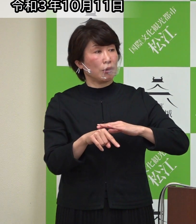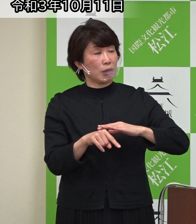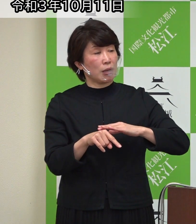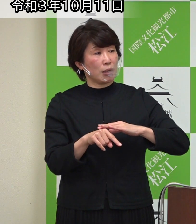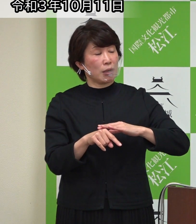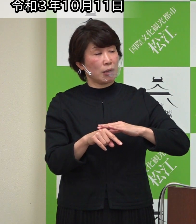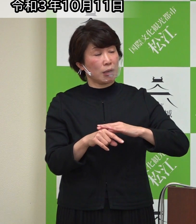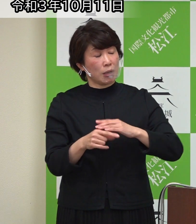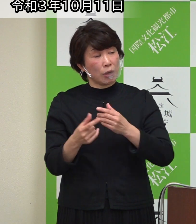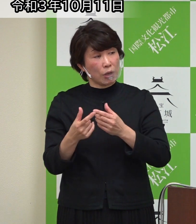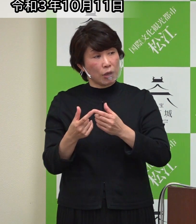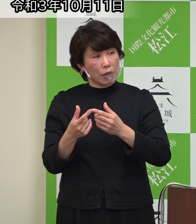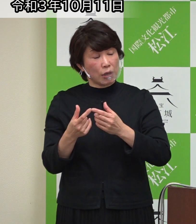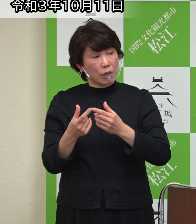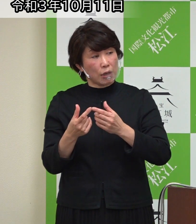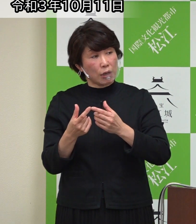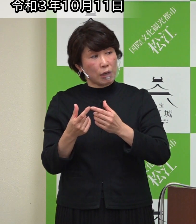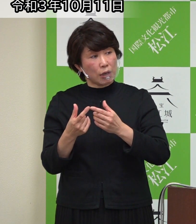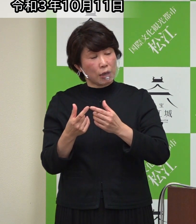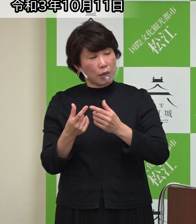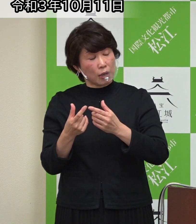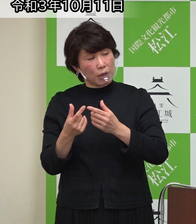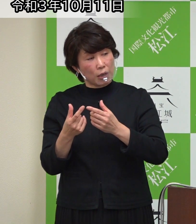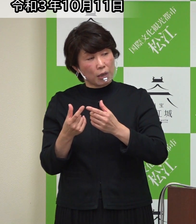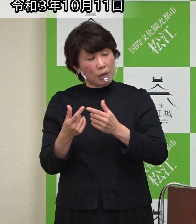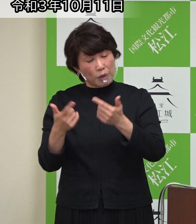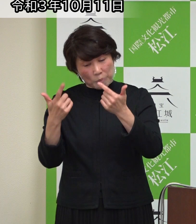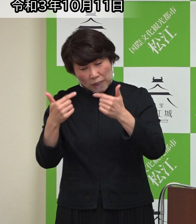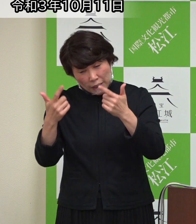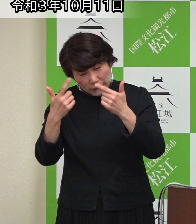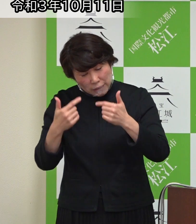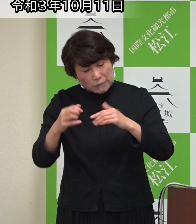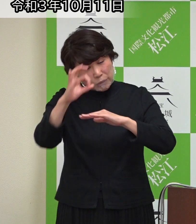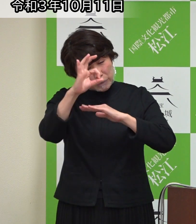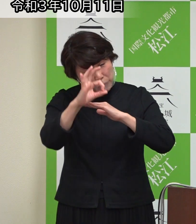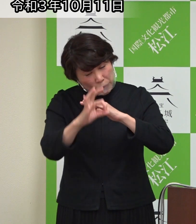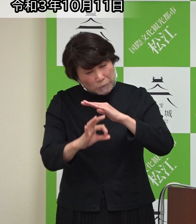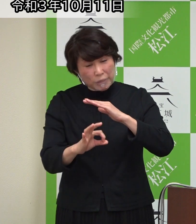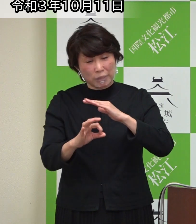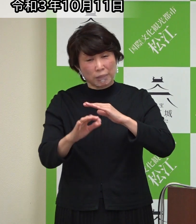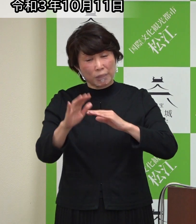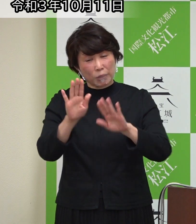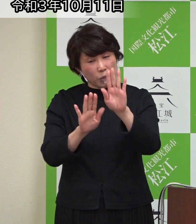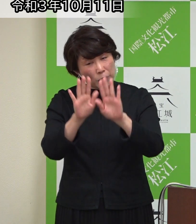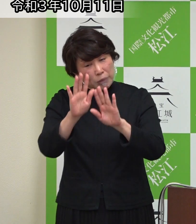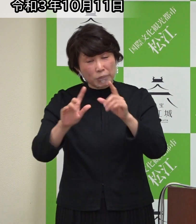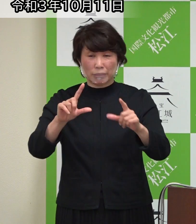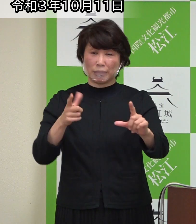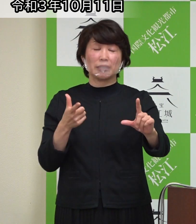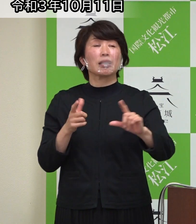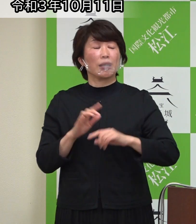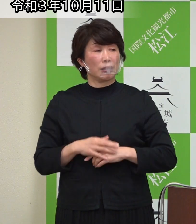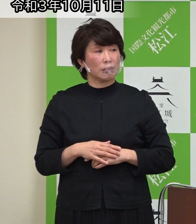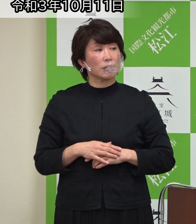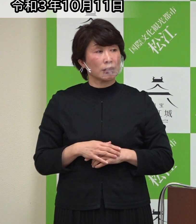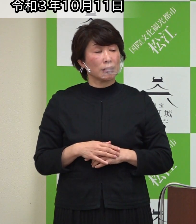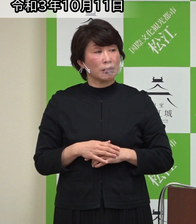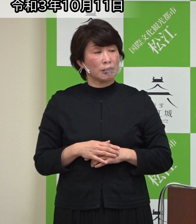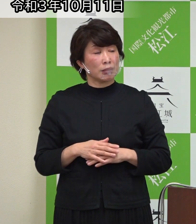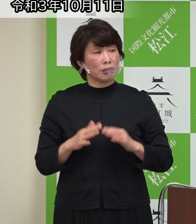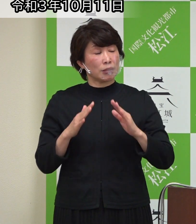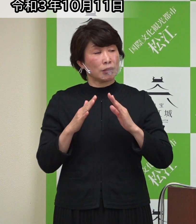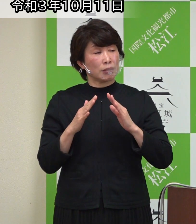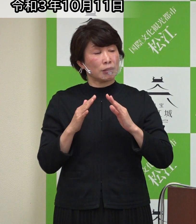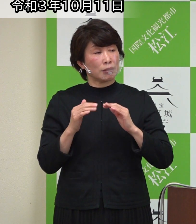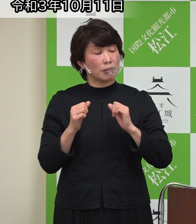同じ宍道湖の夕日でもその日ごとによって表情が全く違うといいますか、住んでる身からしても毎